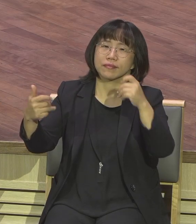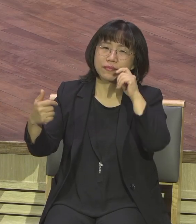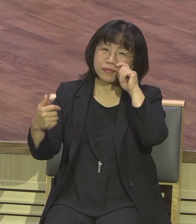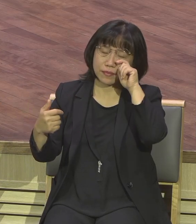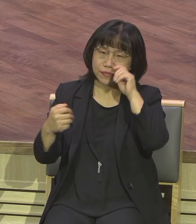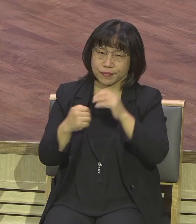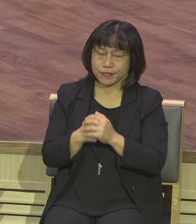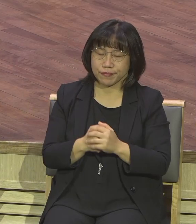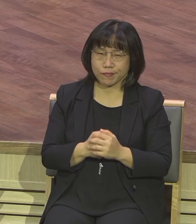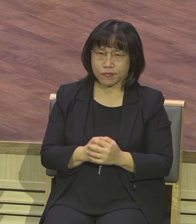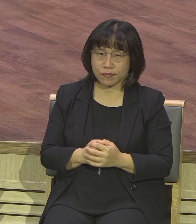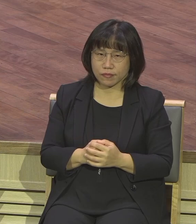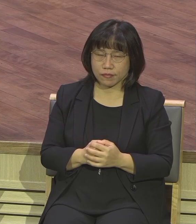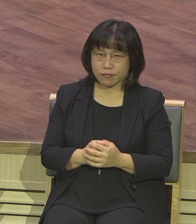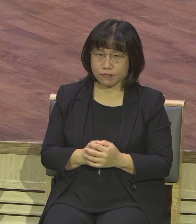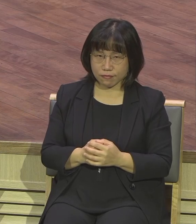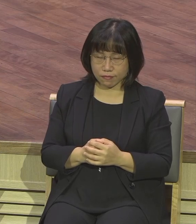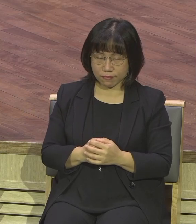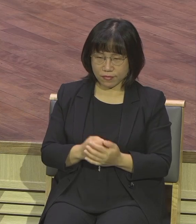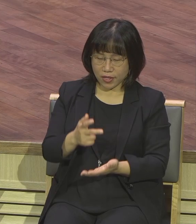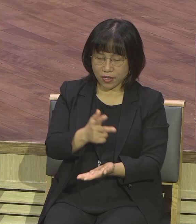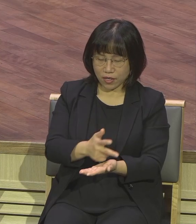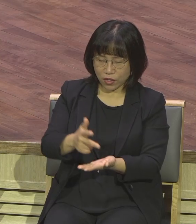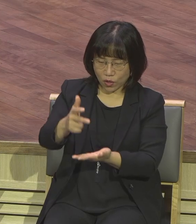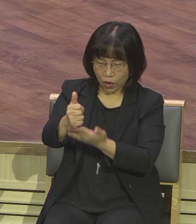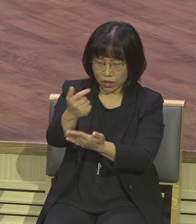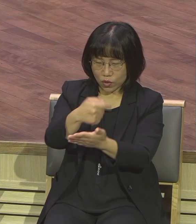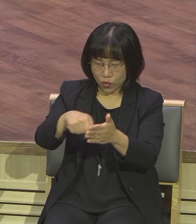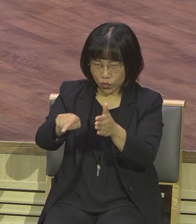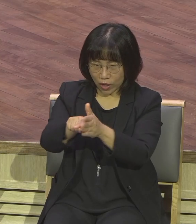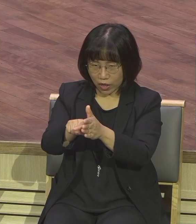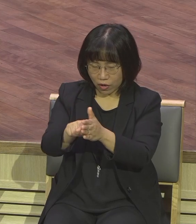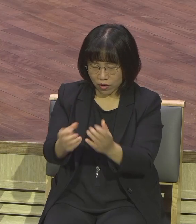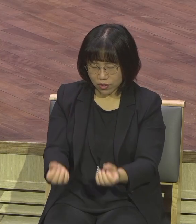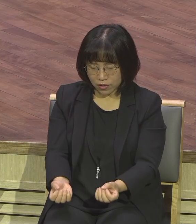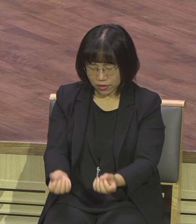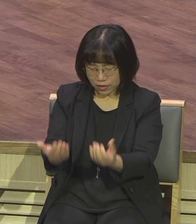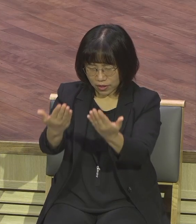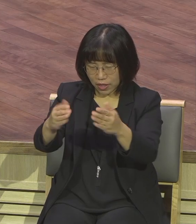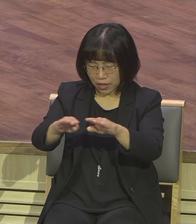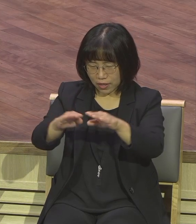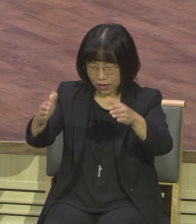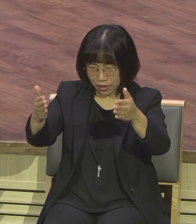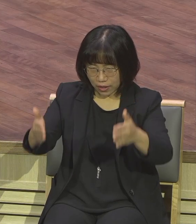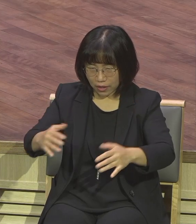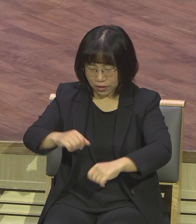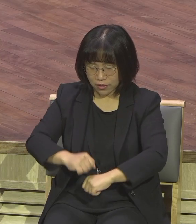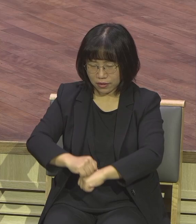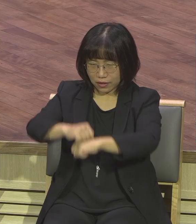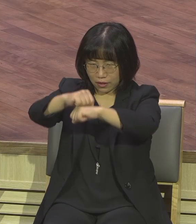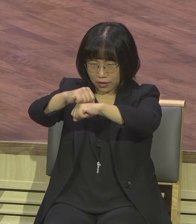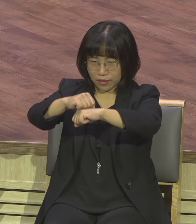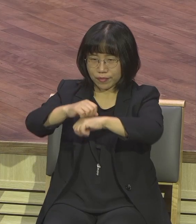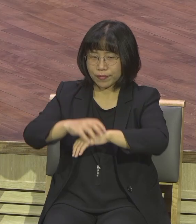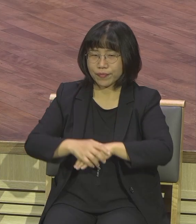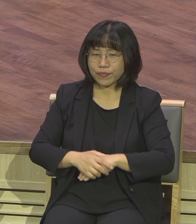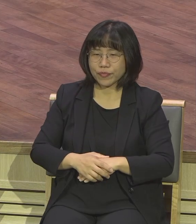창세기 13장 18절에 보면 여호와를 위하여 제단을 쌓았더라. 이 기도죠. 여호와를